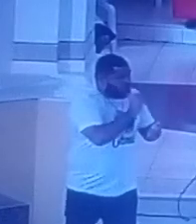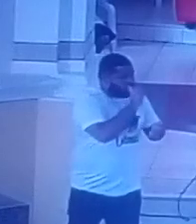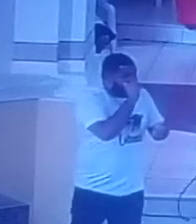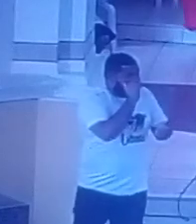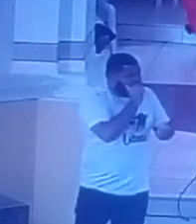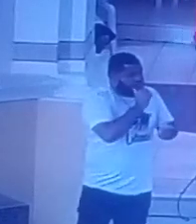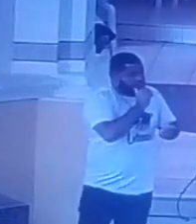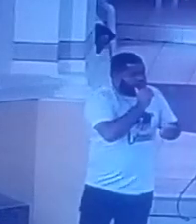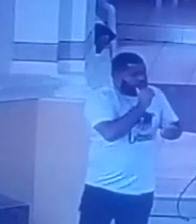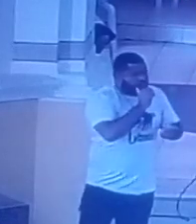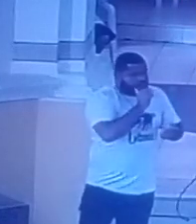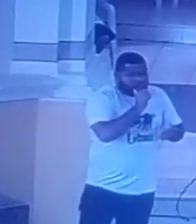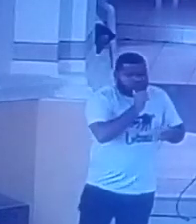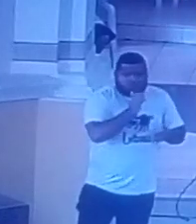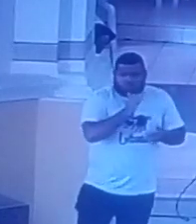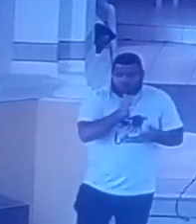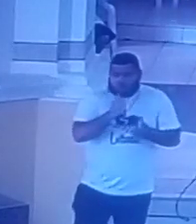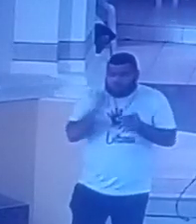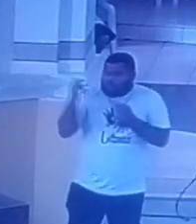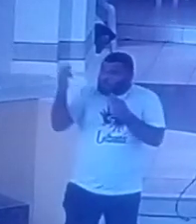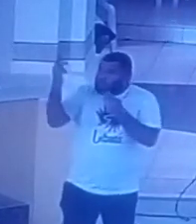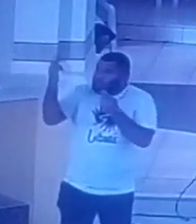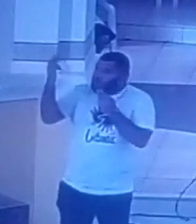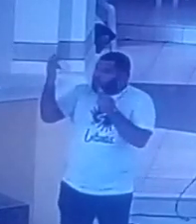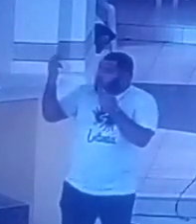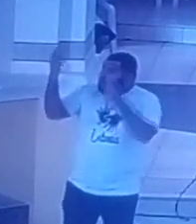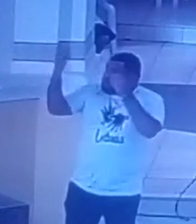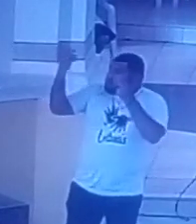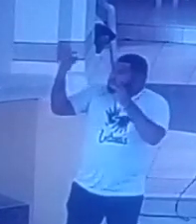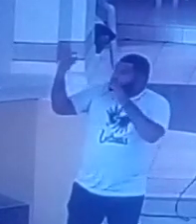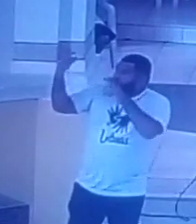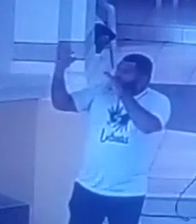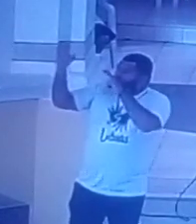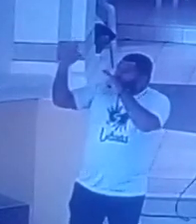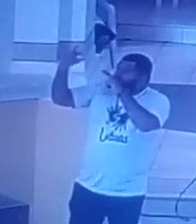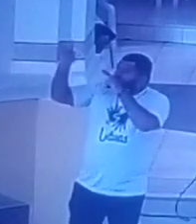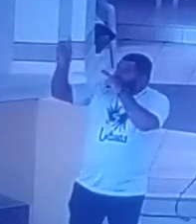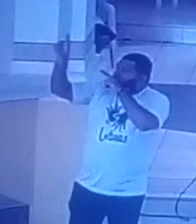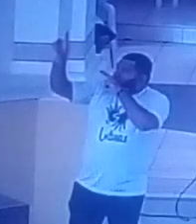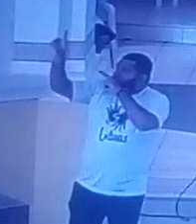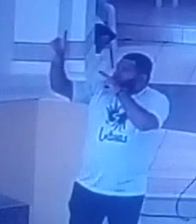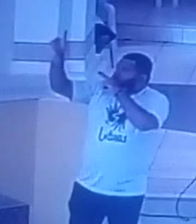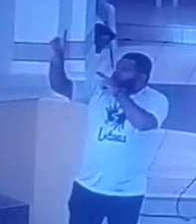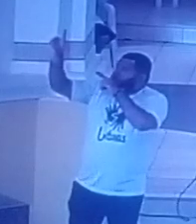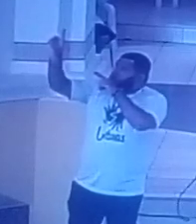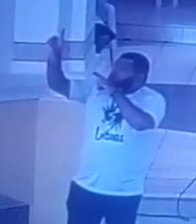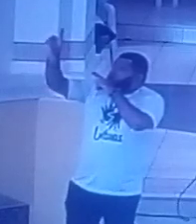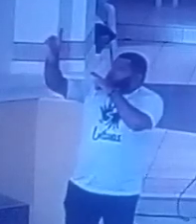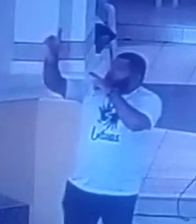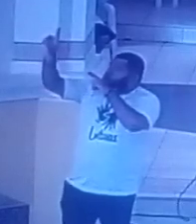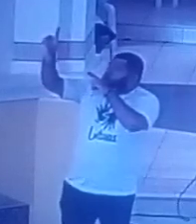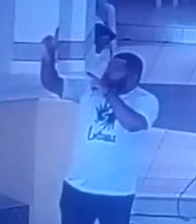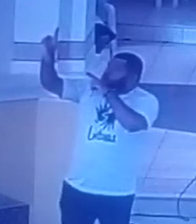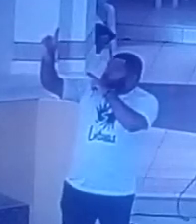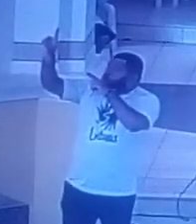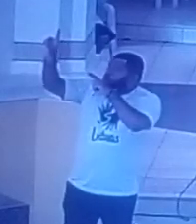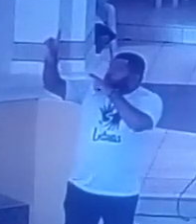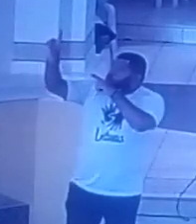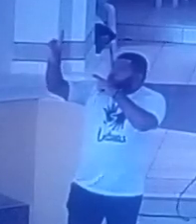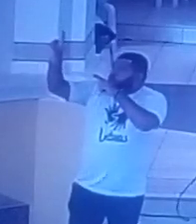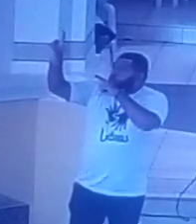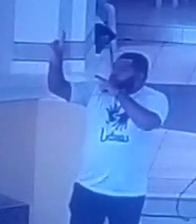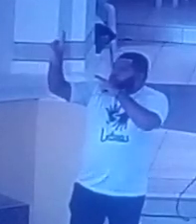senhora assim os nossos olhos no Senhor até de